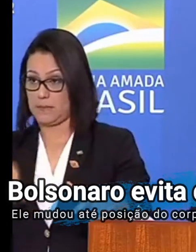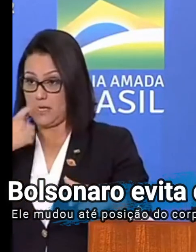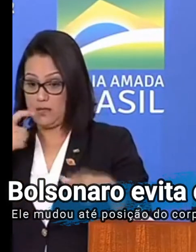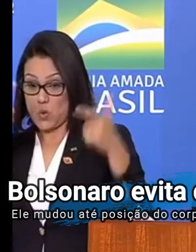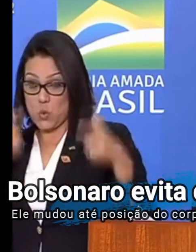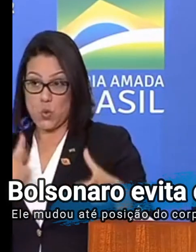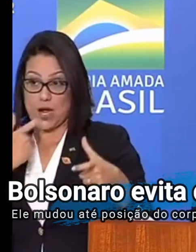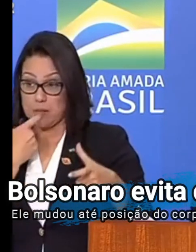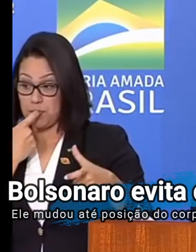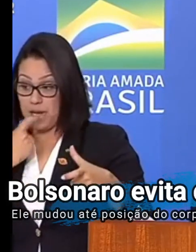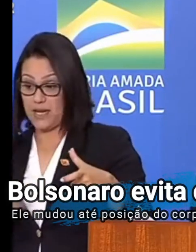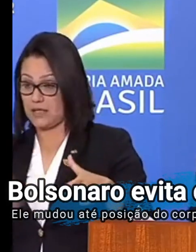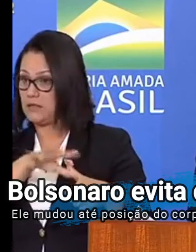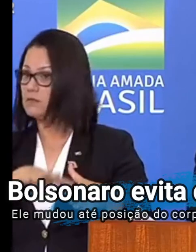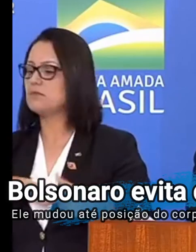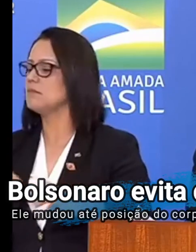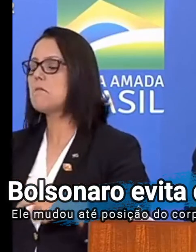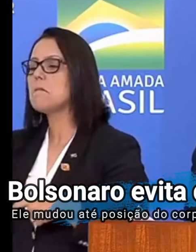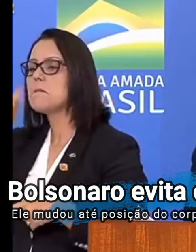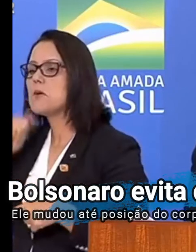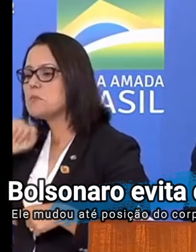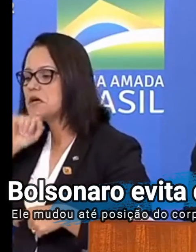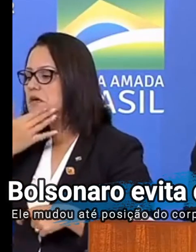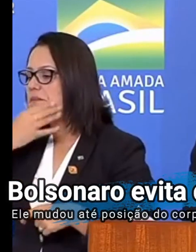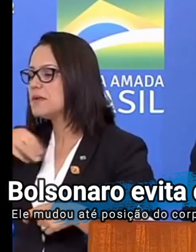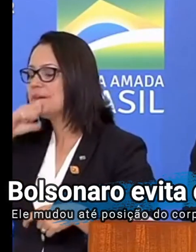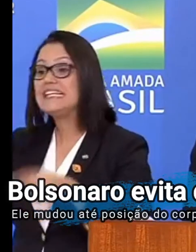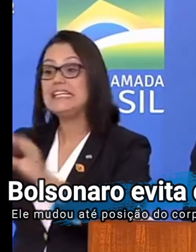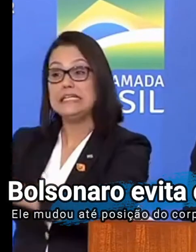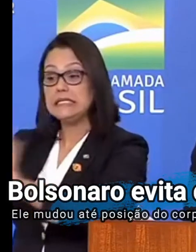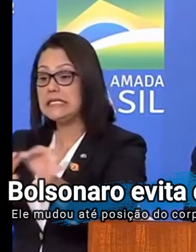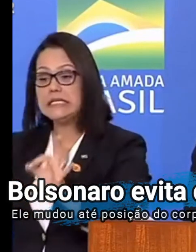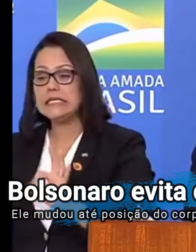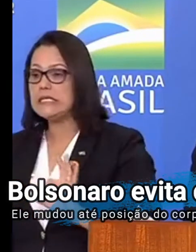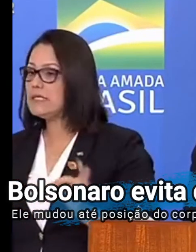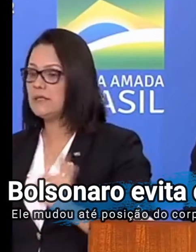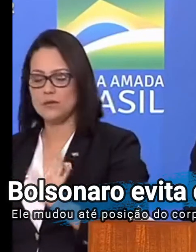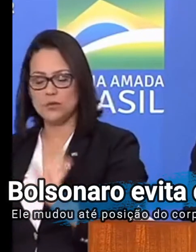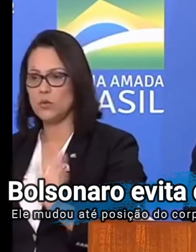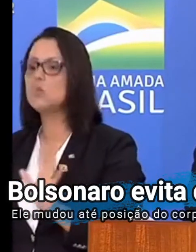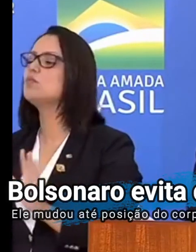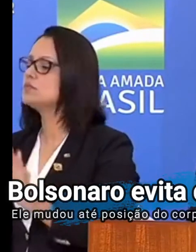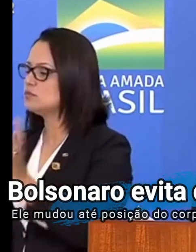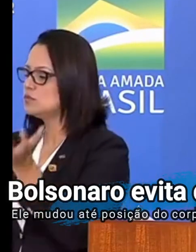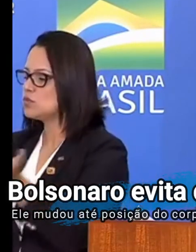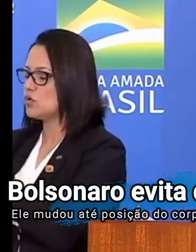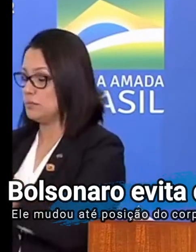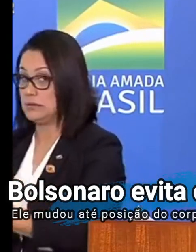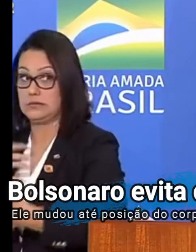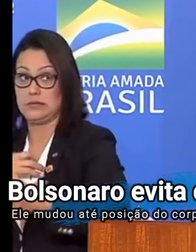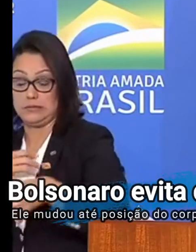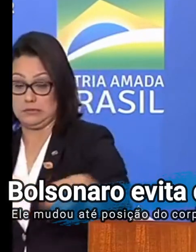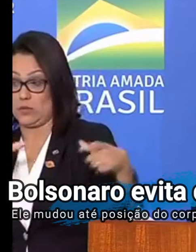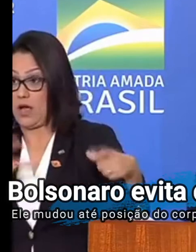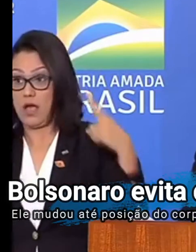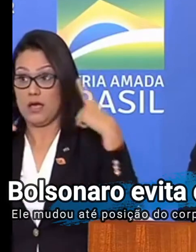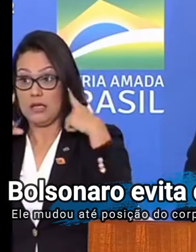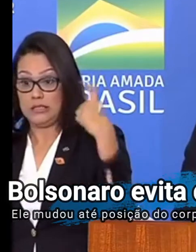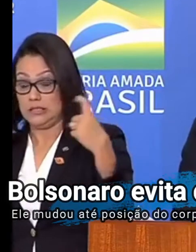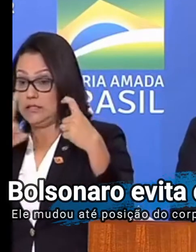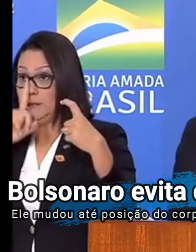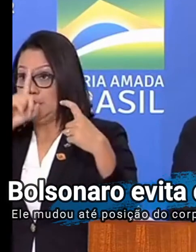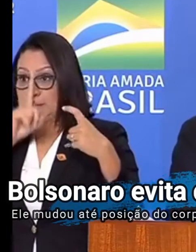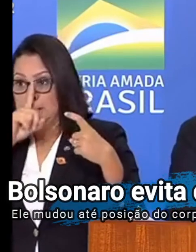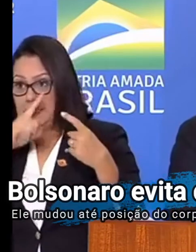periferia nenhum painel uma mãe mesmo integrando esse clima de forma ativa queria